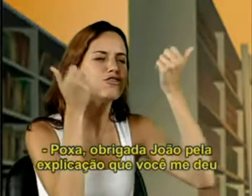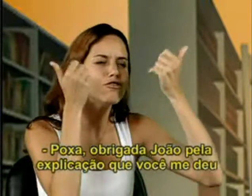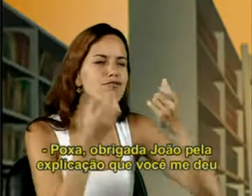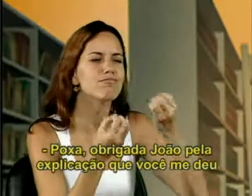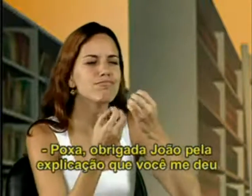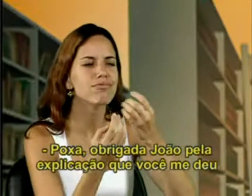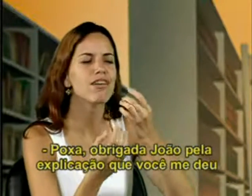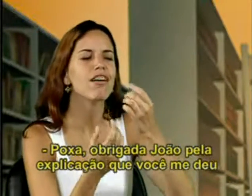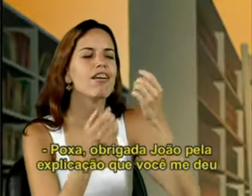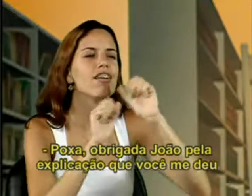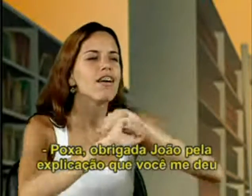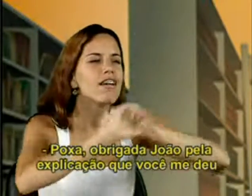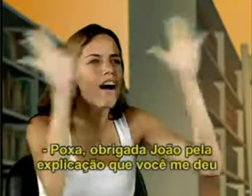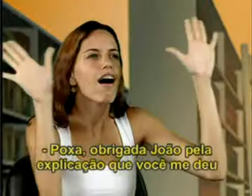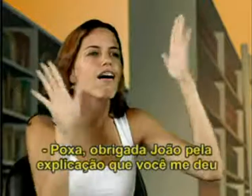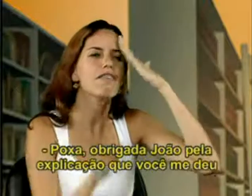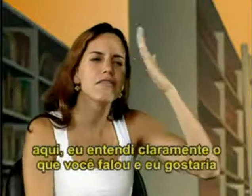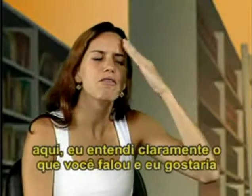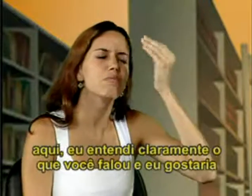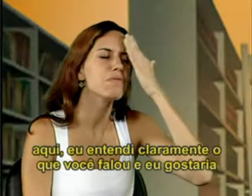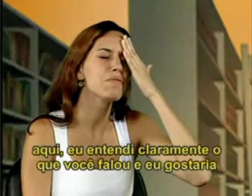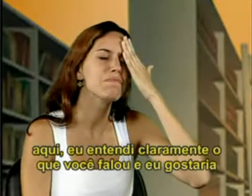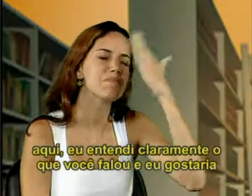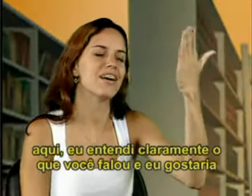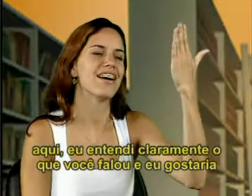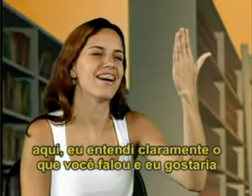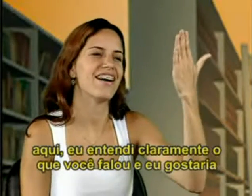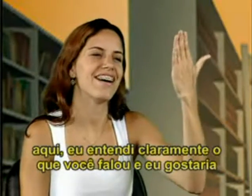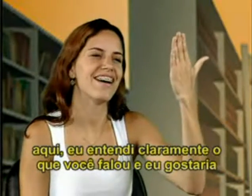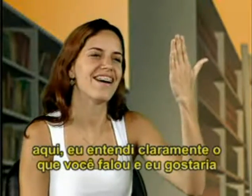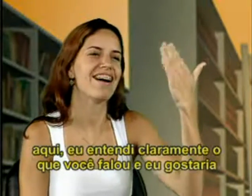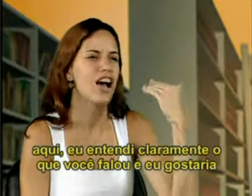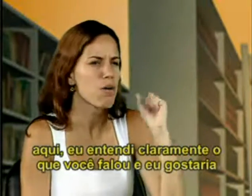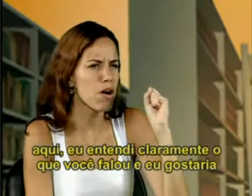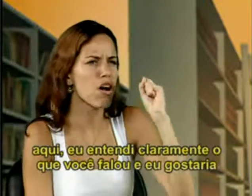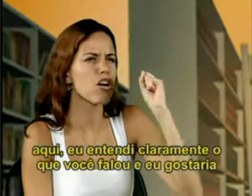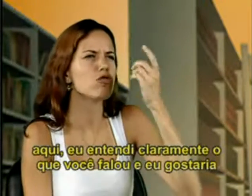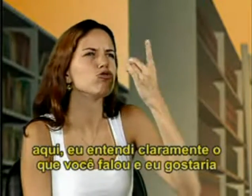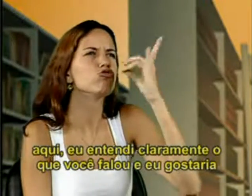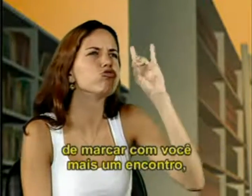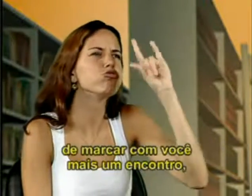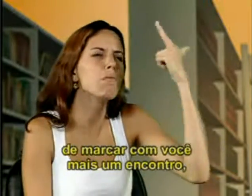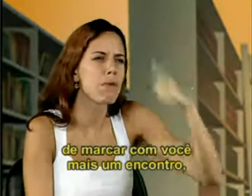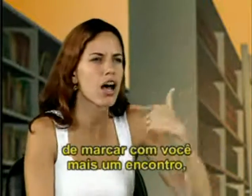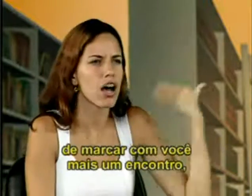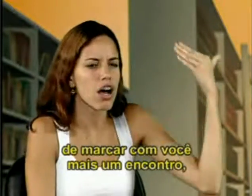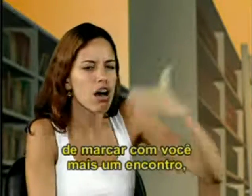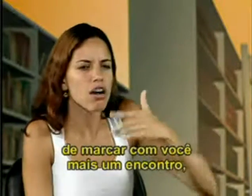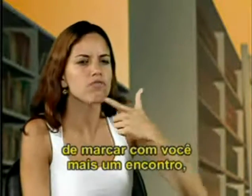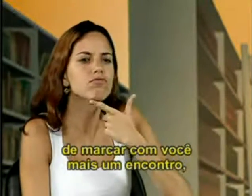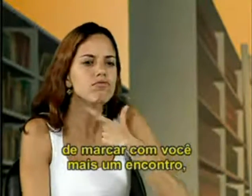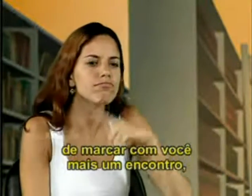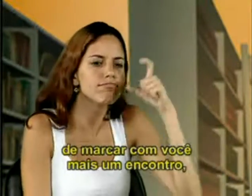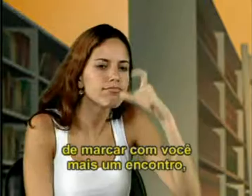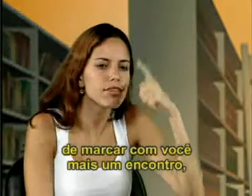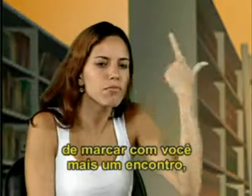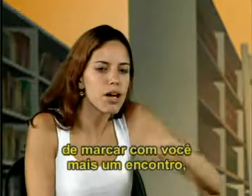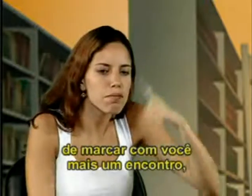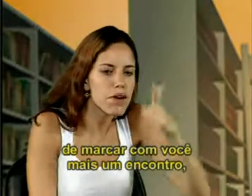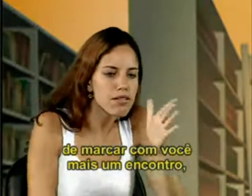obrigada, João, pela explicação que você me deu aqui. Eu entendi claramente o que você falou e eu gostaria de marcar com você mais um